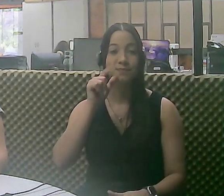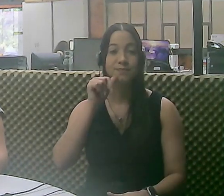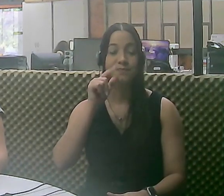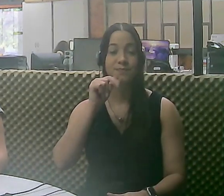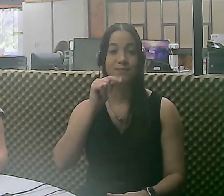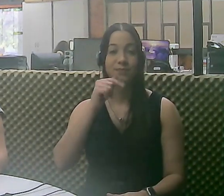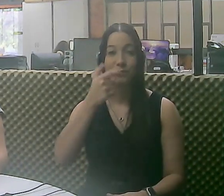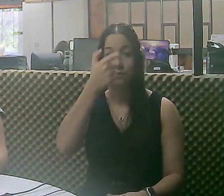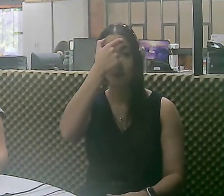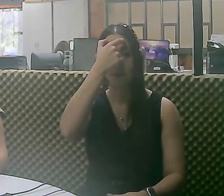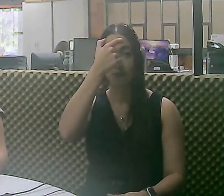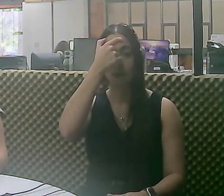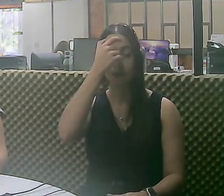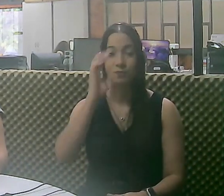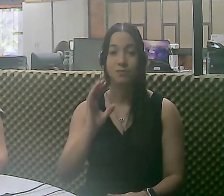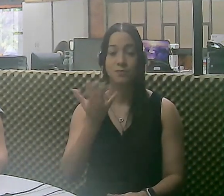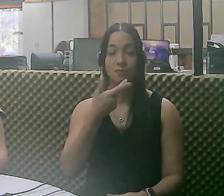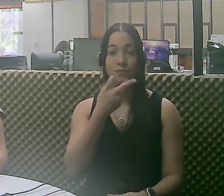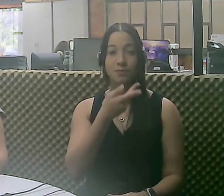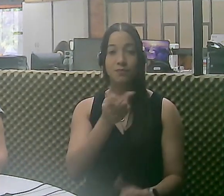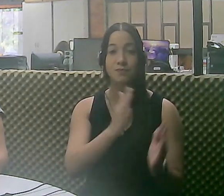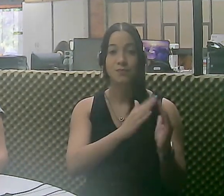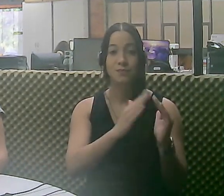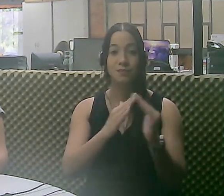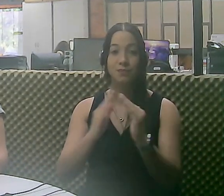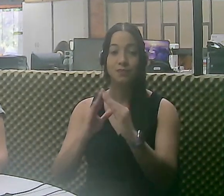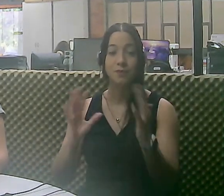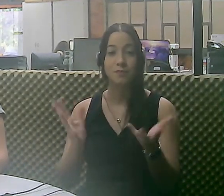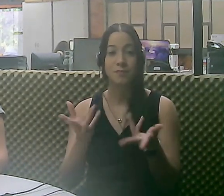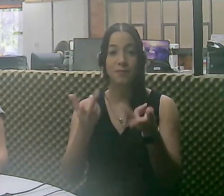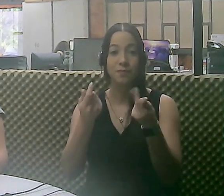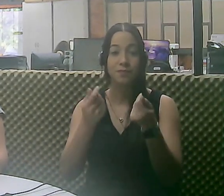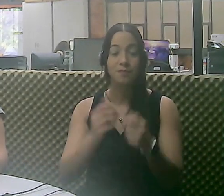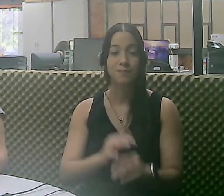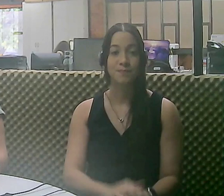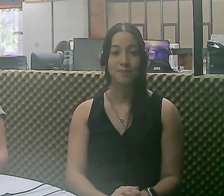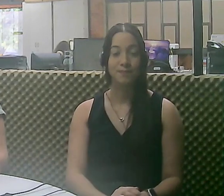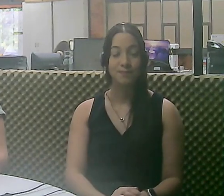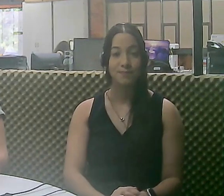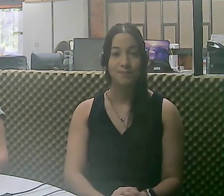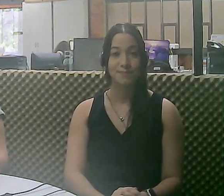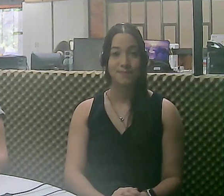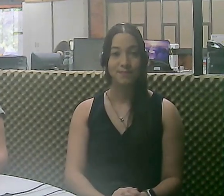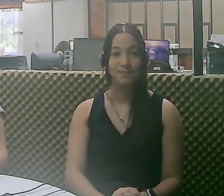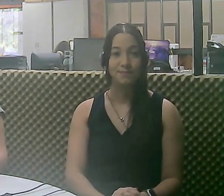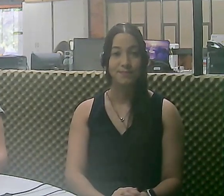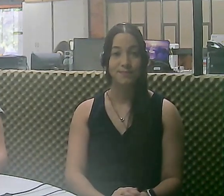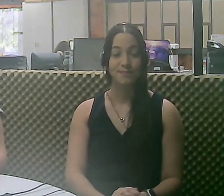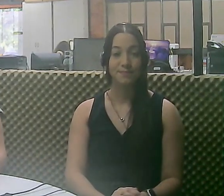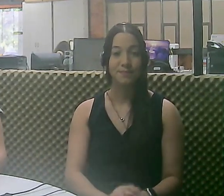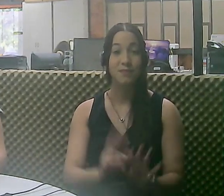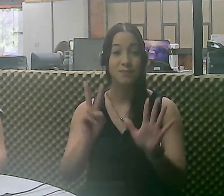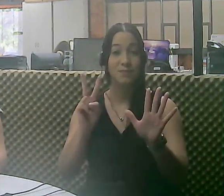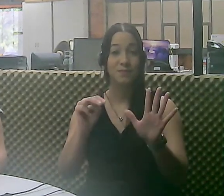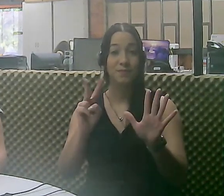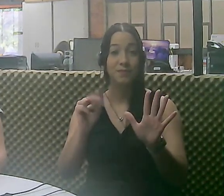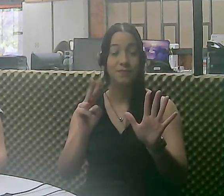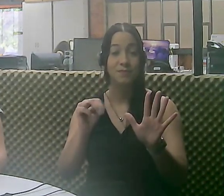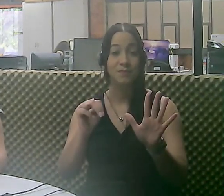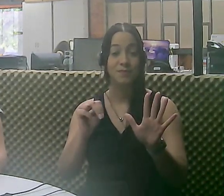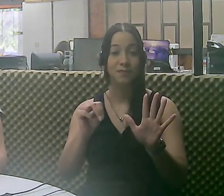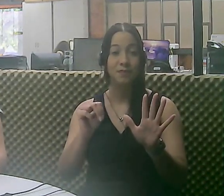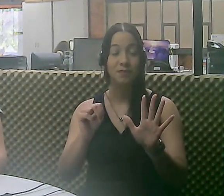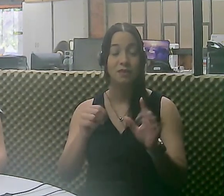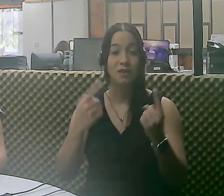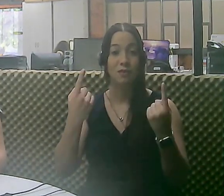realiza conscientização porta a porta no bairro Maravilha. E ainda, fim de semana tem